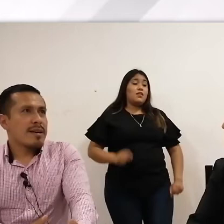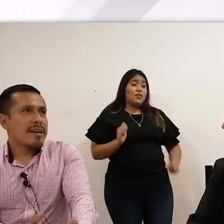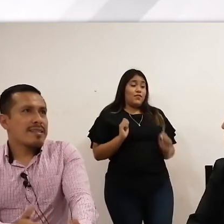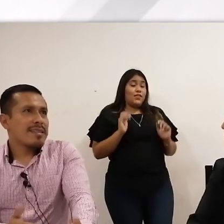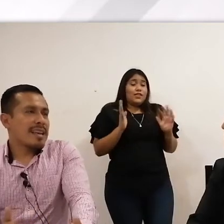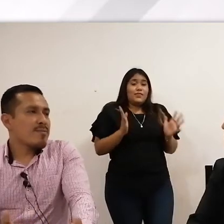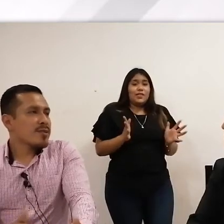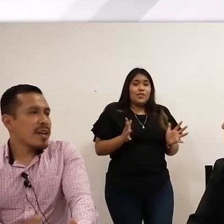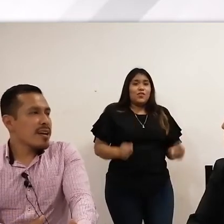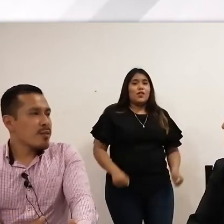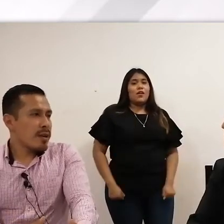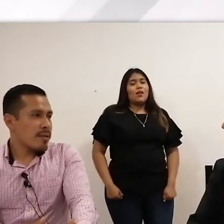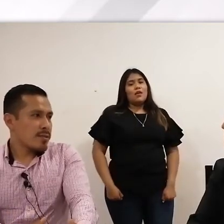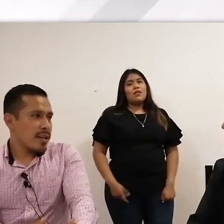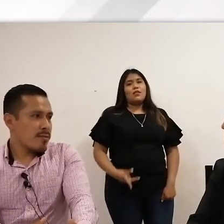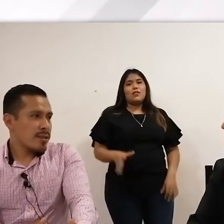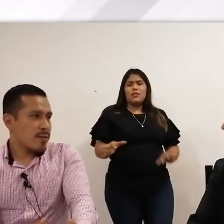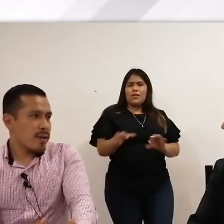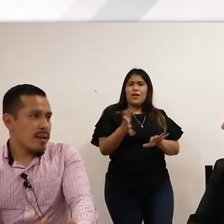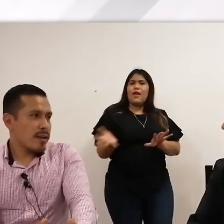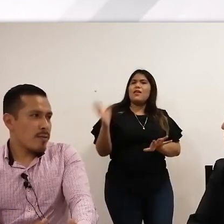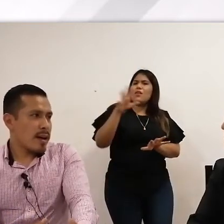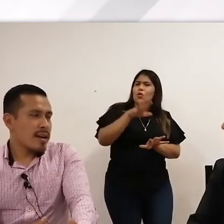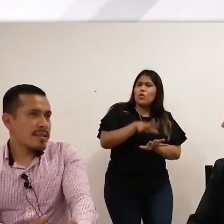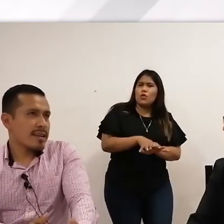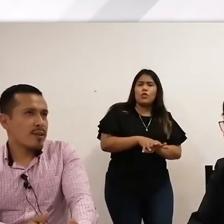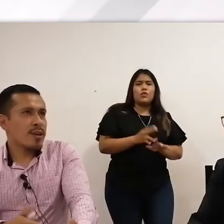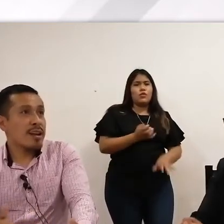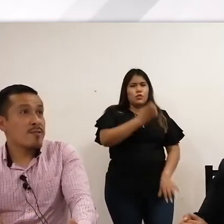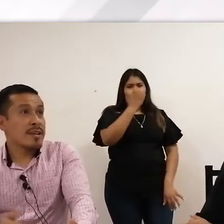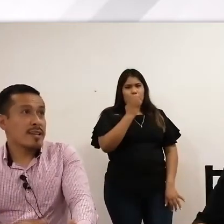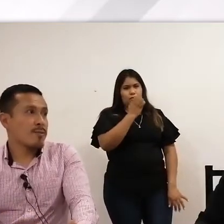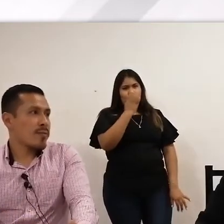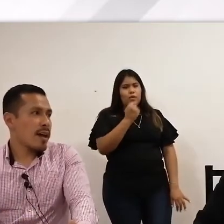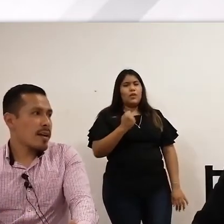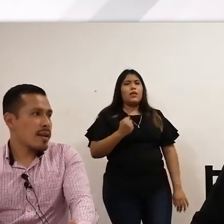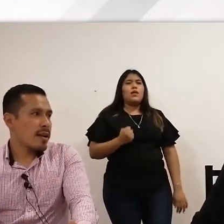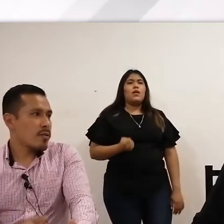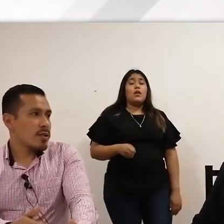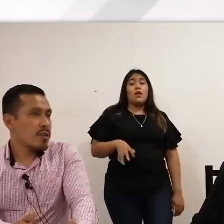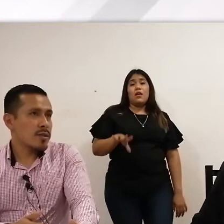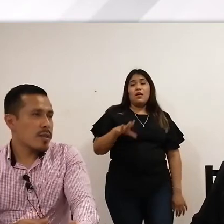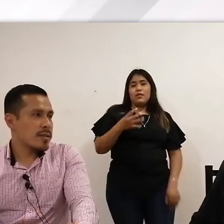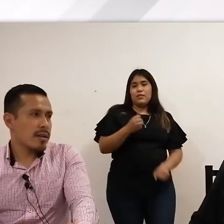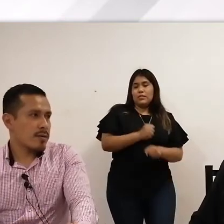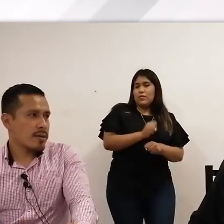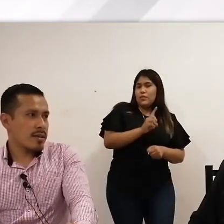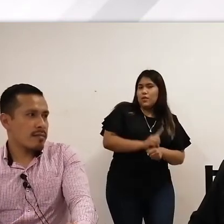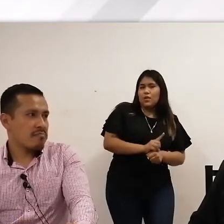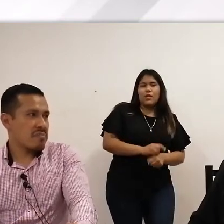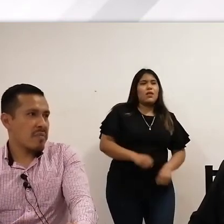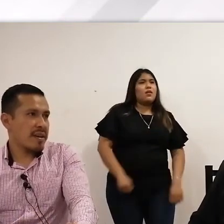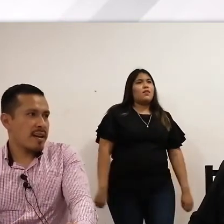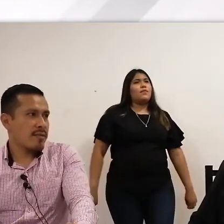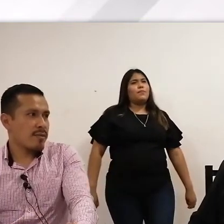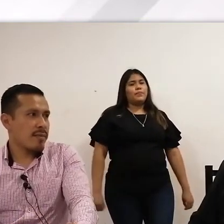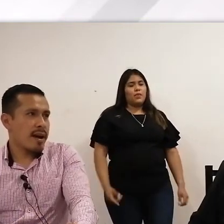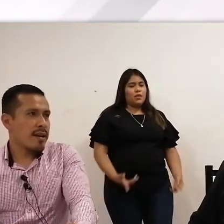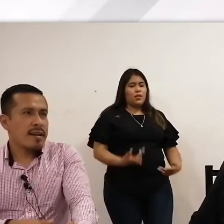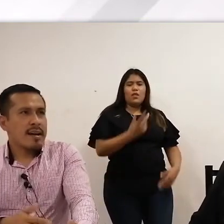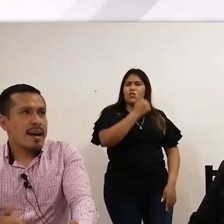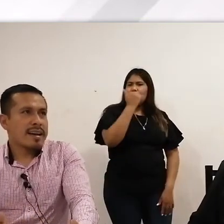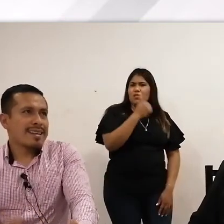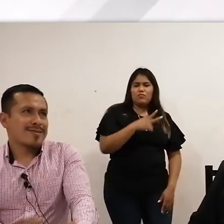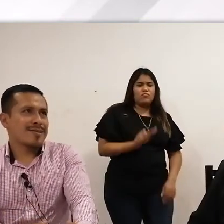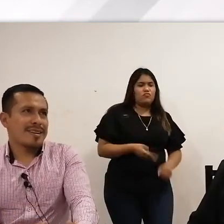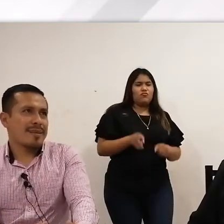veces tenemos que incluirlos ya en una escuela regular, se incluyen en una secundaria, los chicos se desarrollan de manera